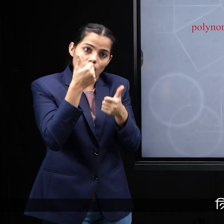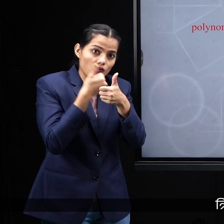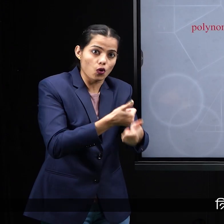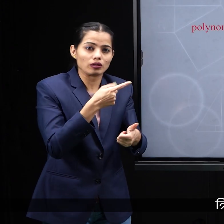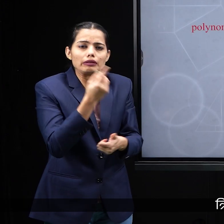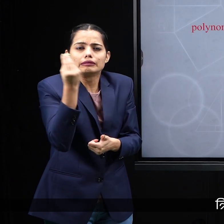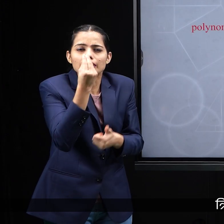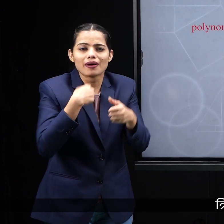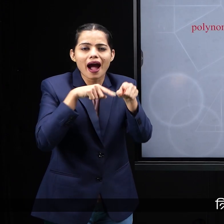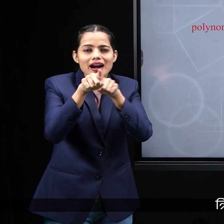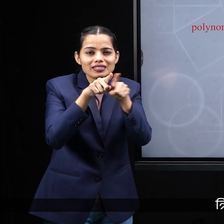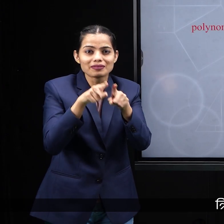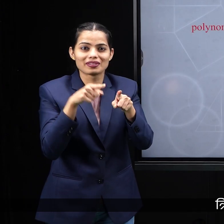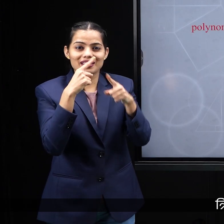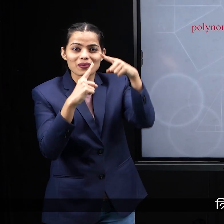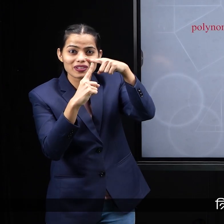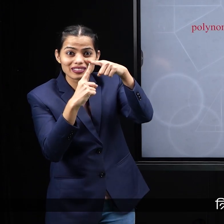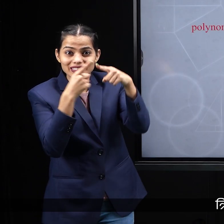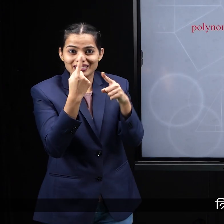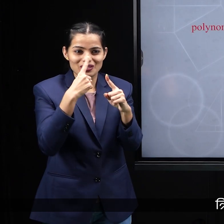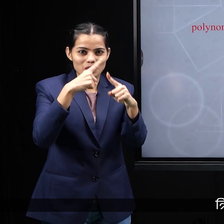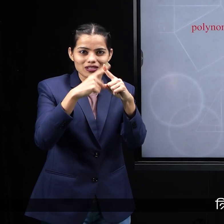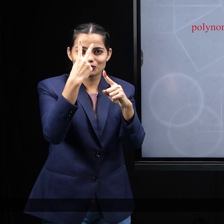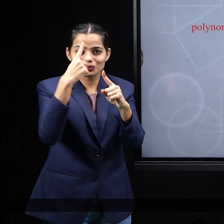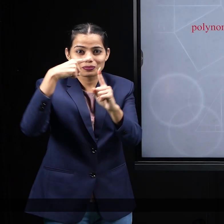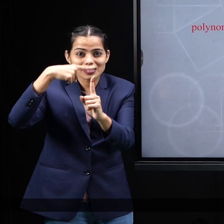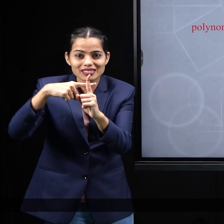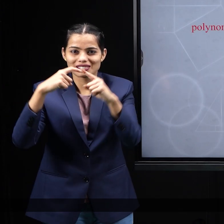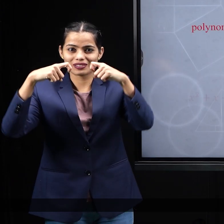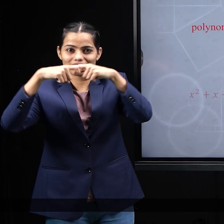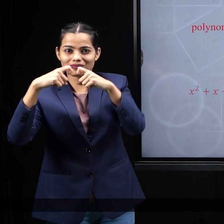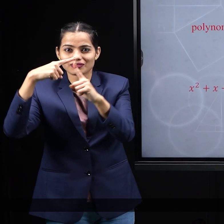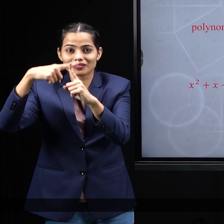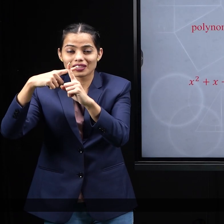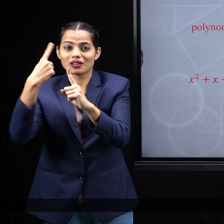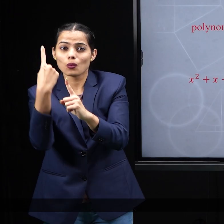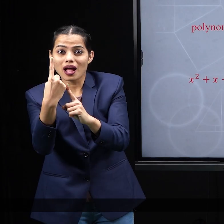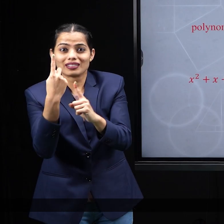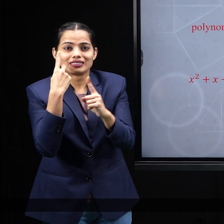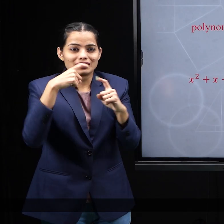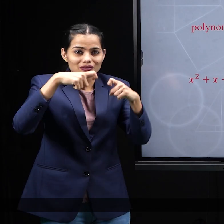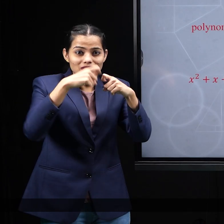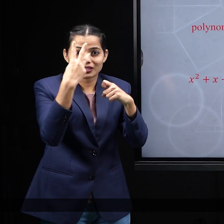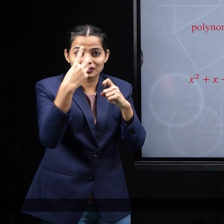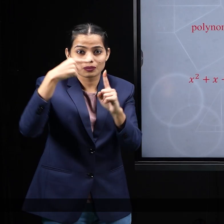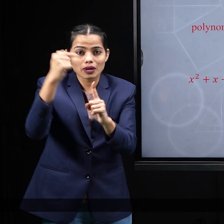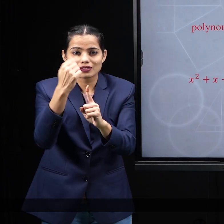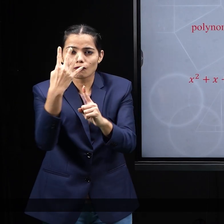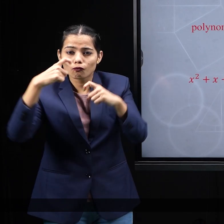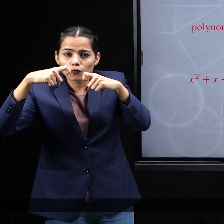त्रिपद के कुछ उदाहरण हैं। x² प्लस x प्लस 1, x³ माइनस 4x